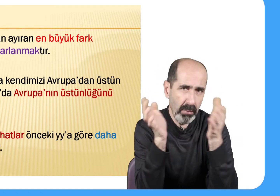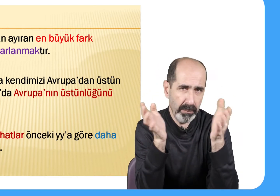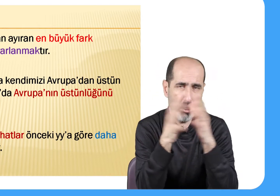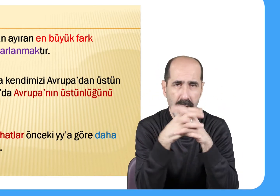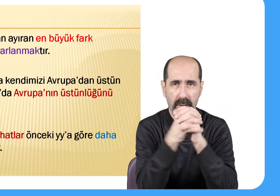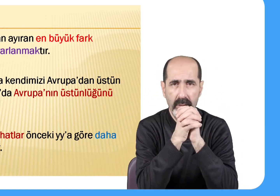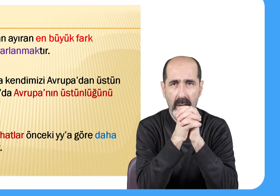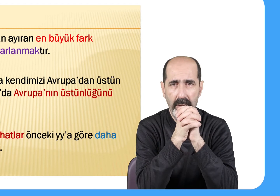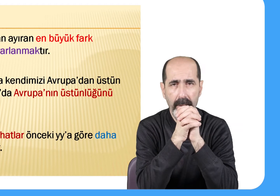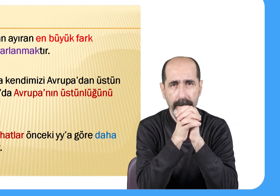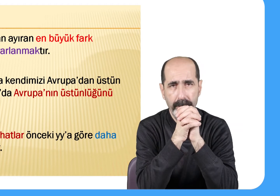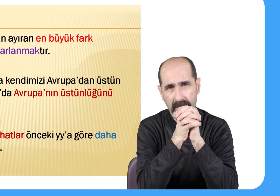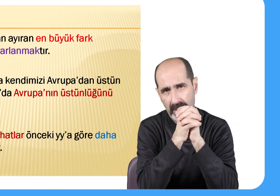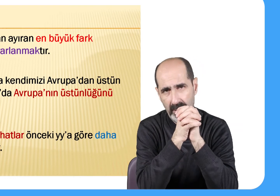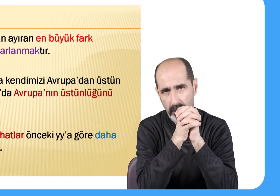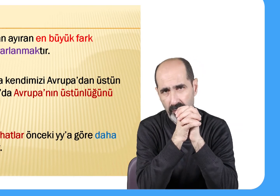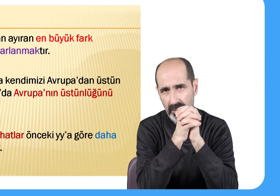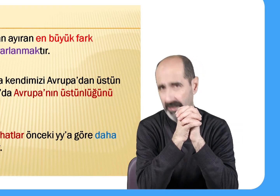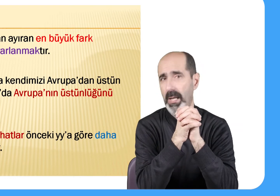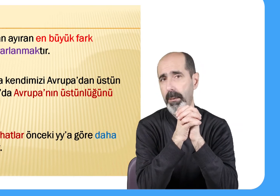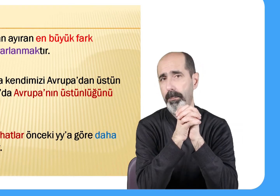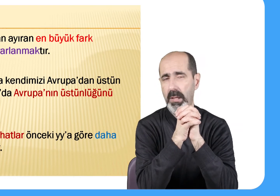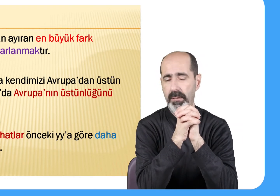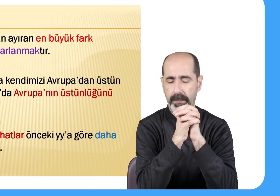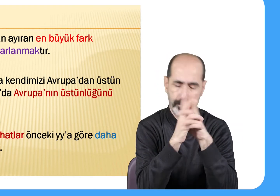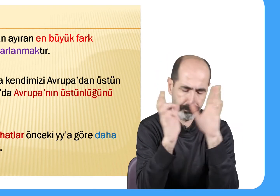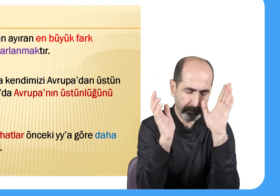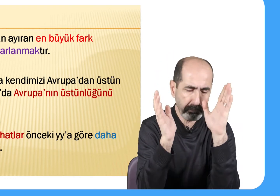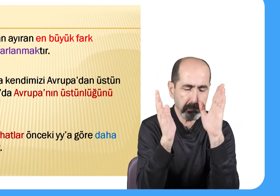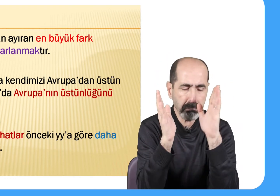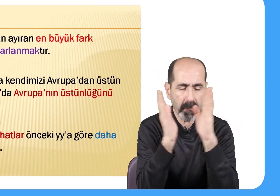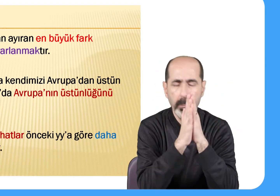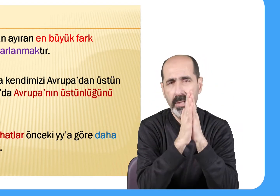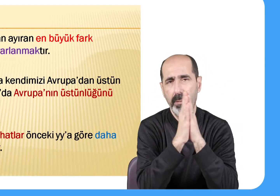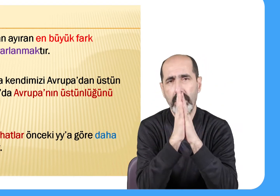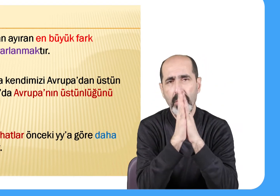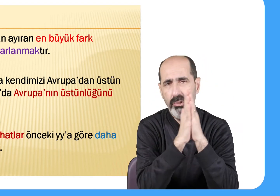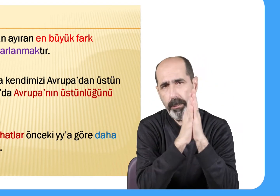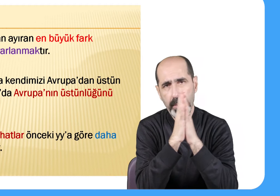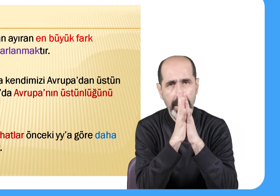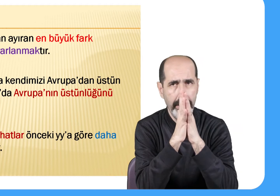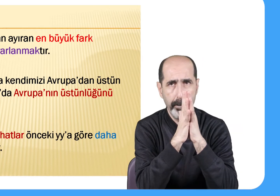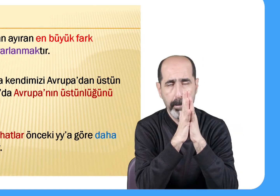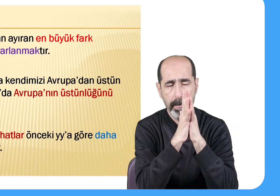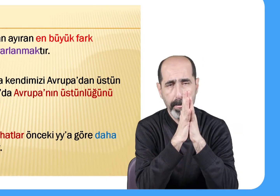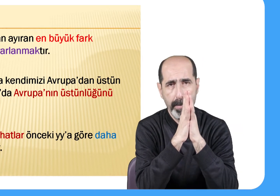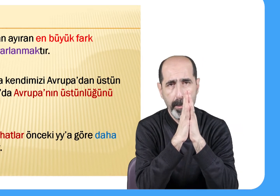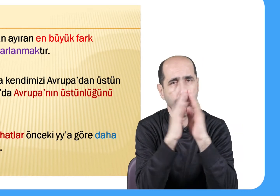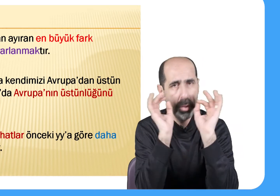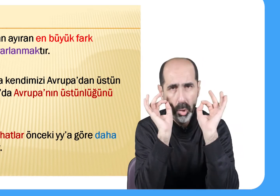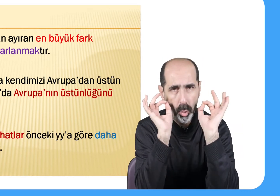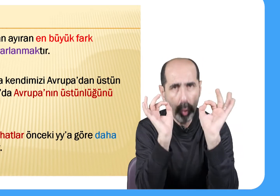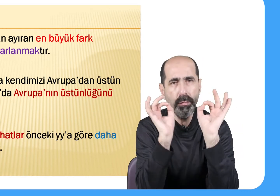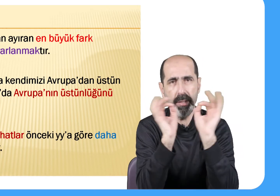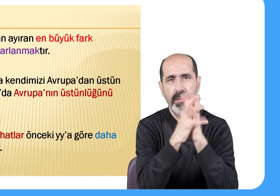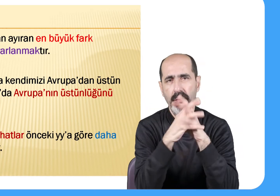devlet politikası haline getirilmiş diyebiliriz pek Şimdi gelelim